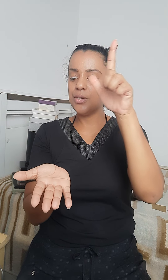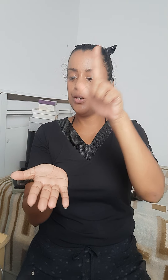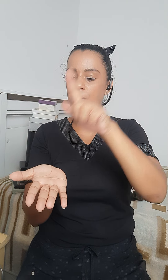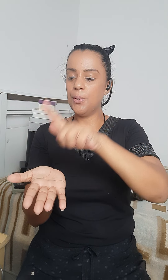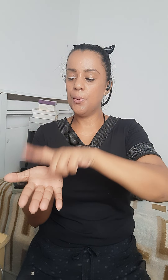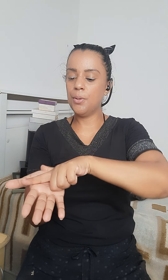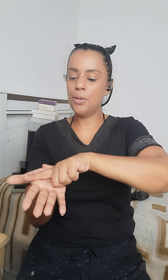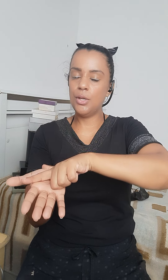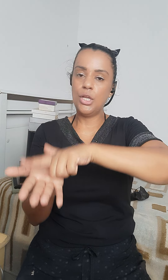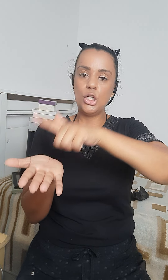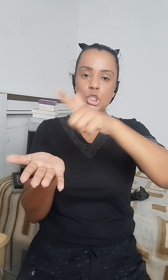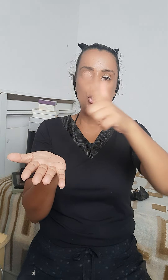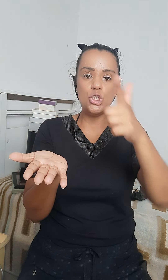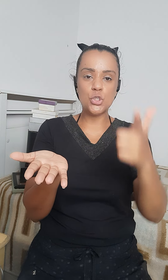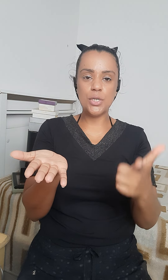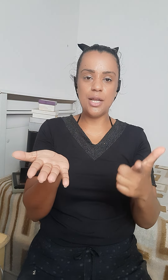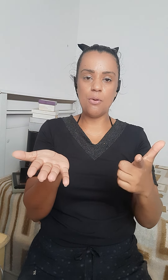aqui, ó. Jornal.